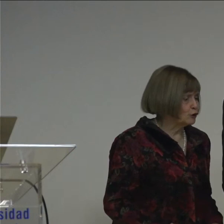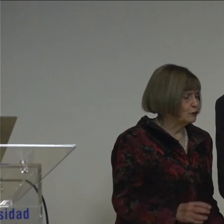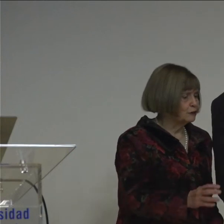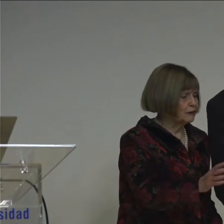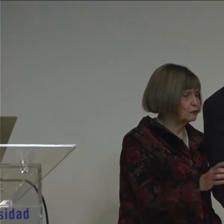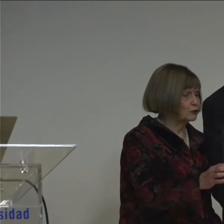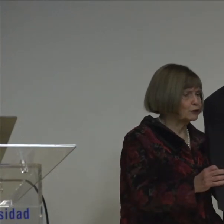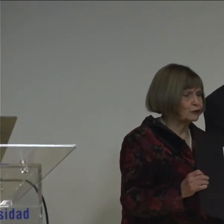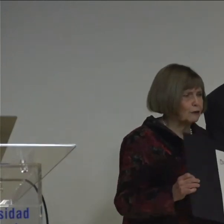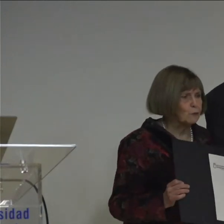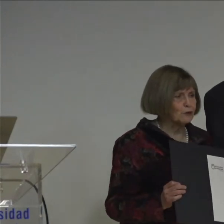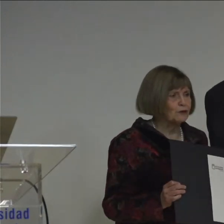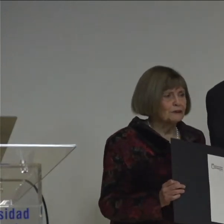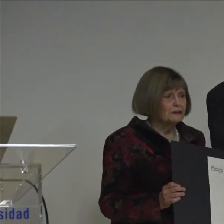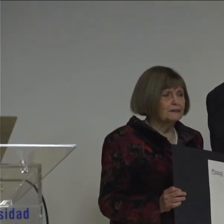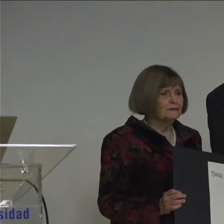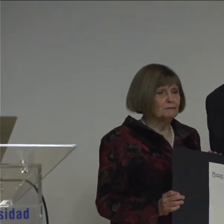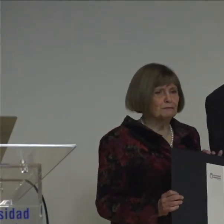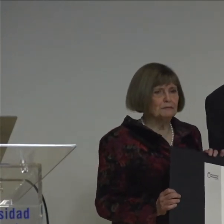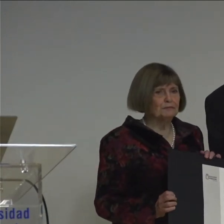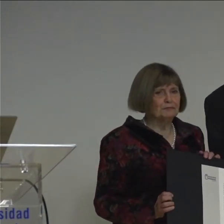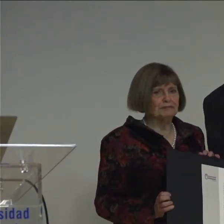las fotos